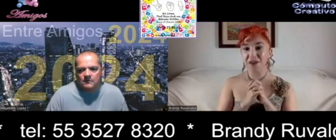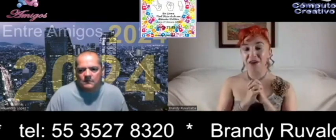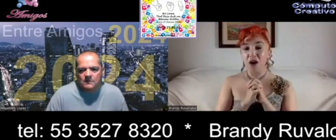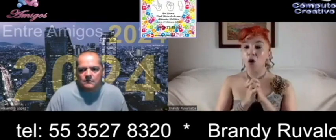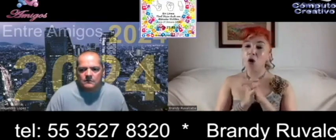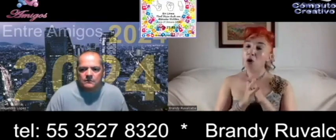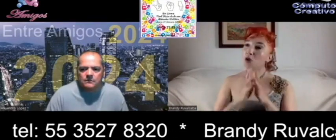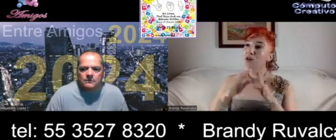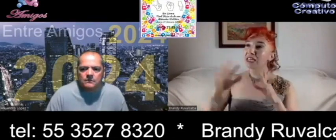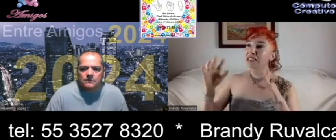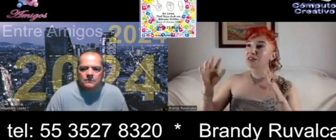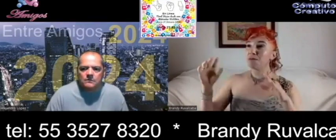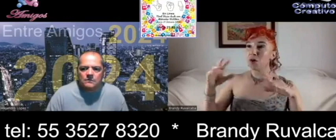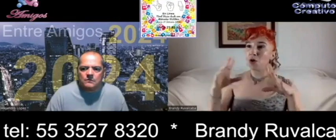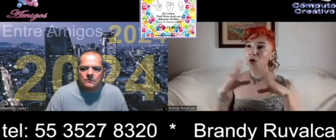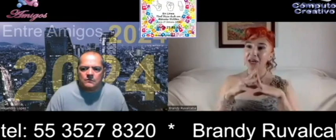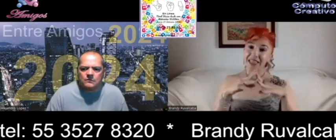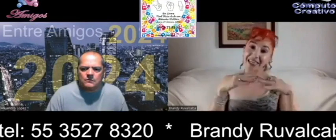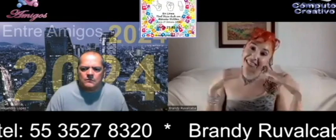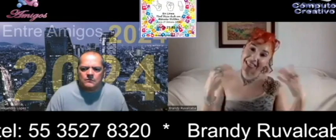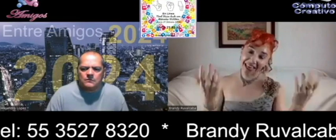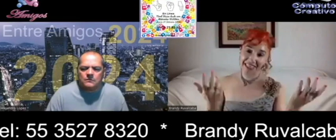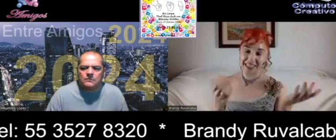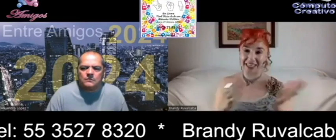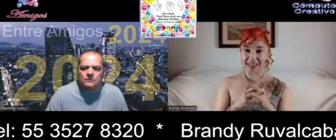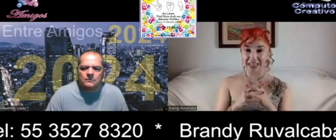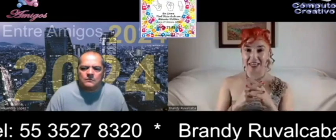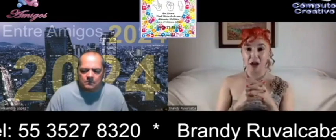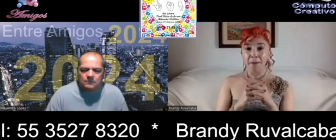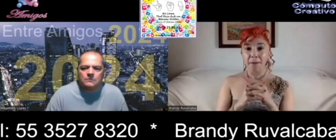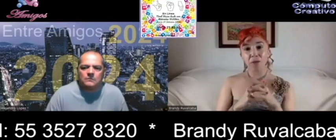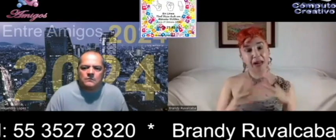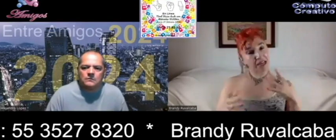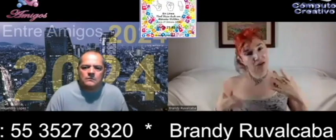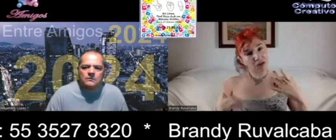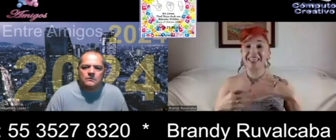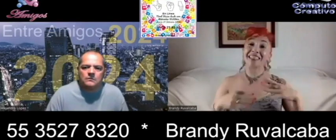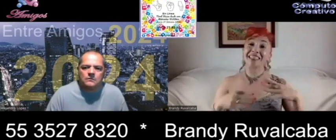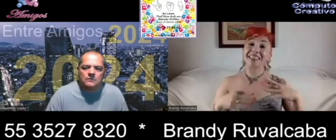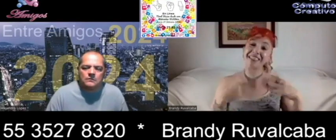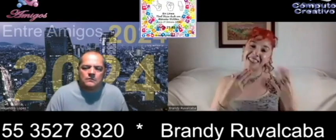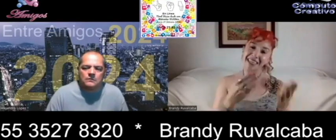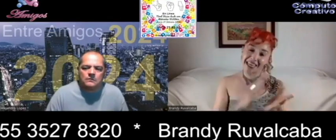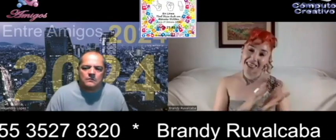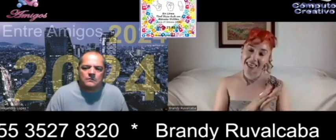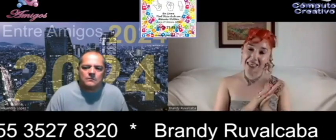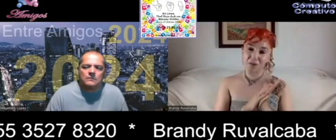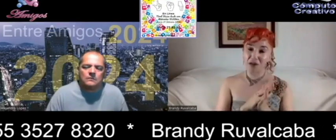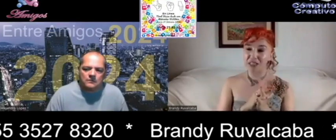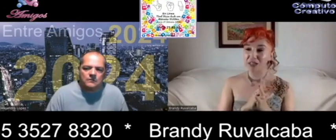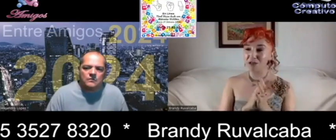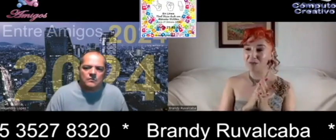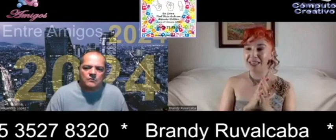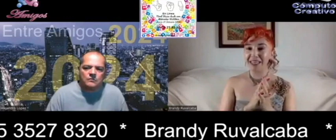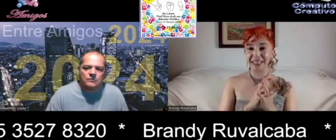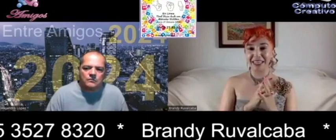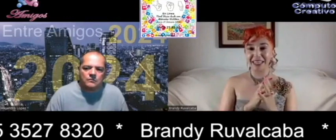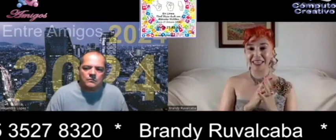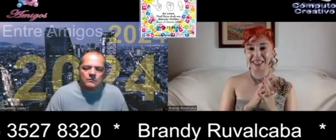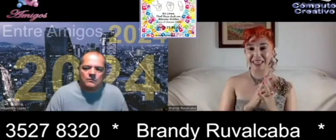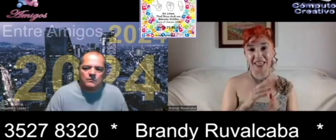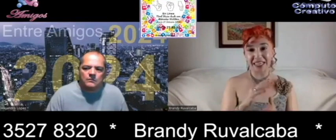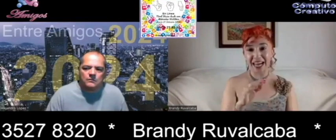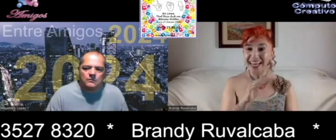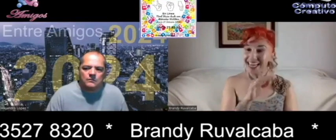¿no? O cosas como que tiene siglas, se deletrean. Pero para las otras palabras existen ya señas, porque si no, imagínate